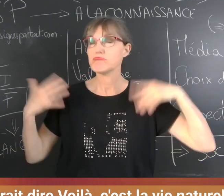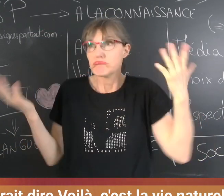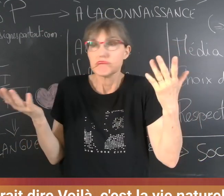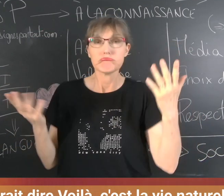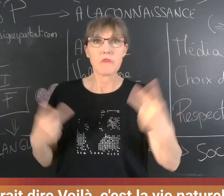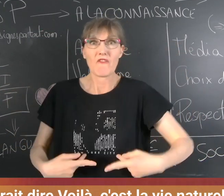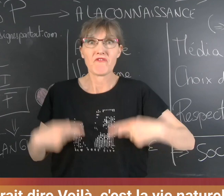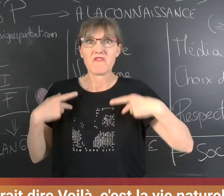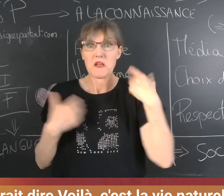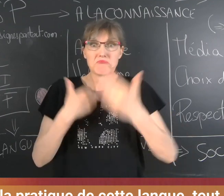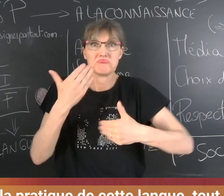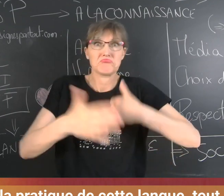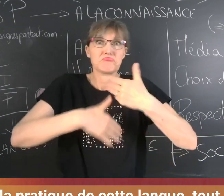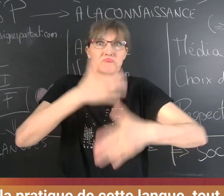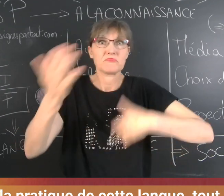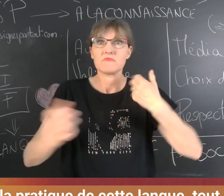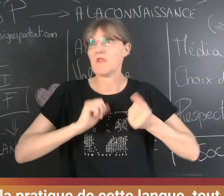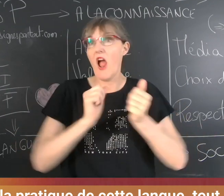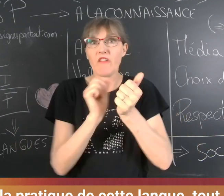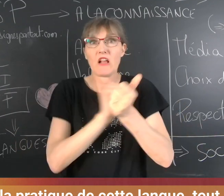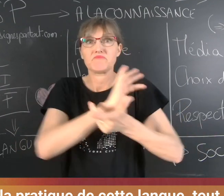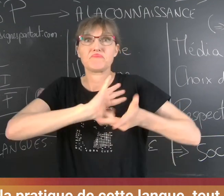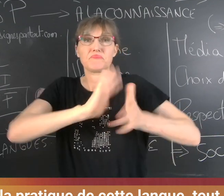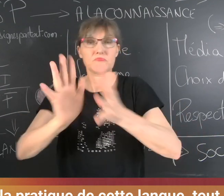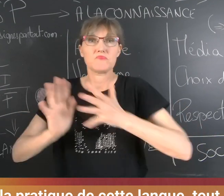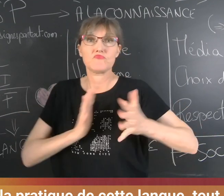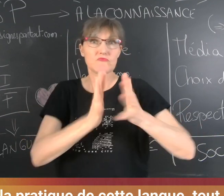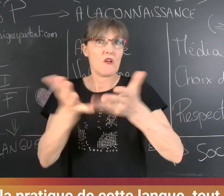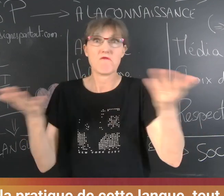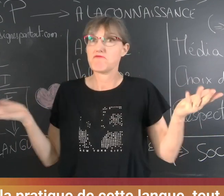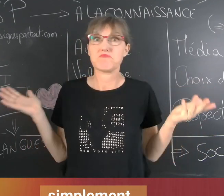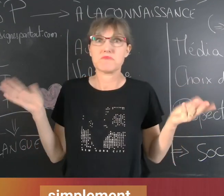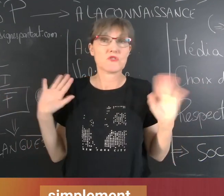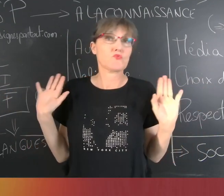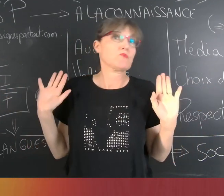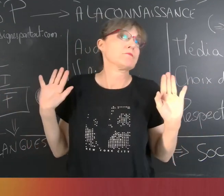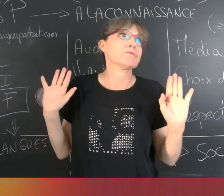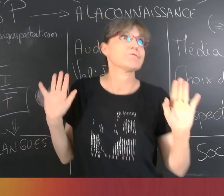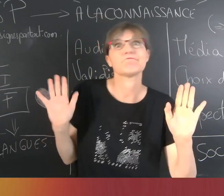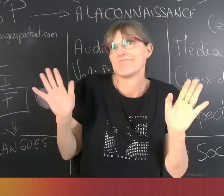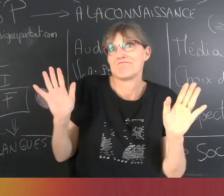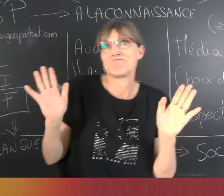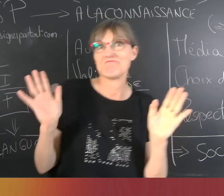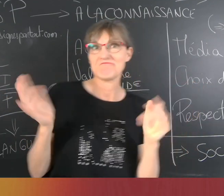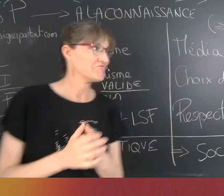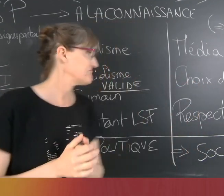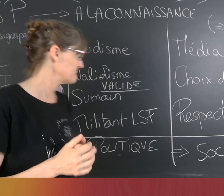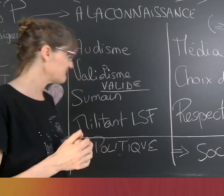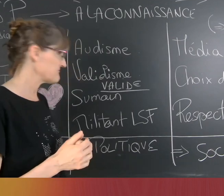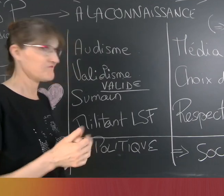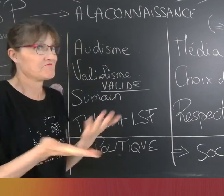dire. Voilà, c'est la vie naturelle avec la pratique de cette langue, tout simplement.